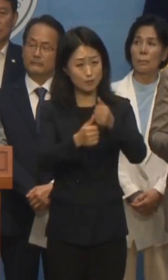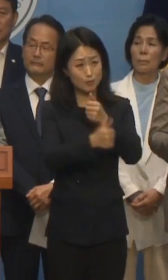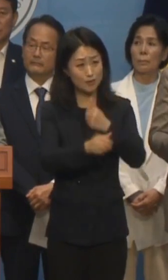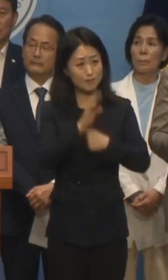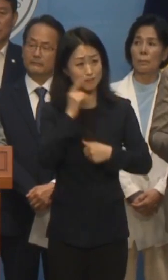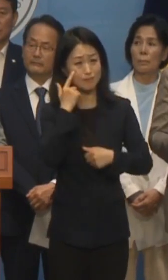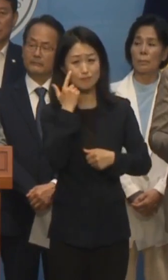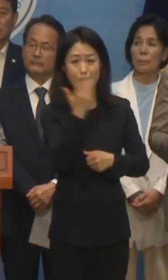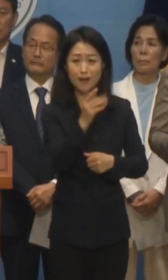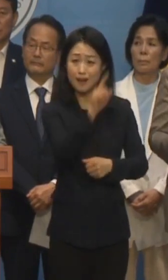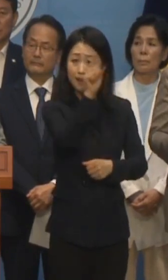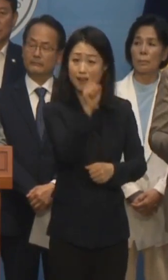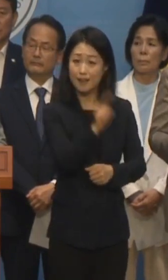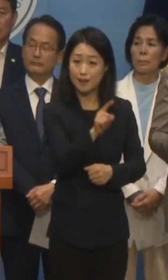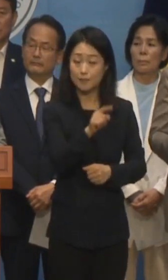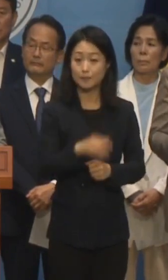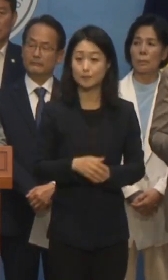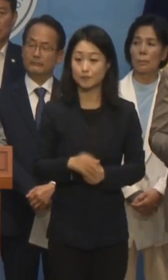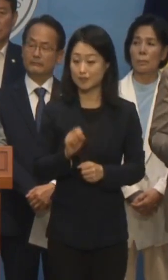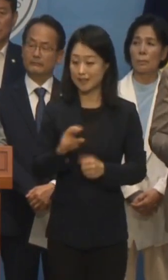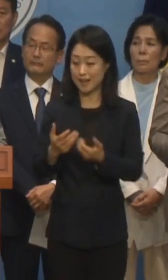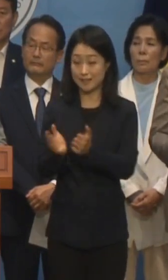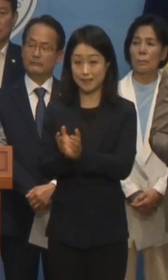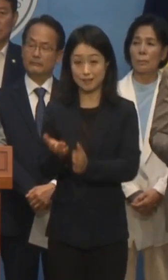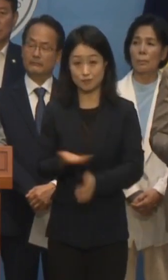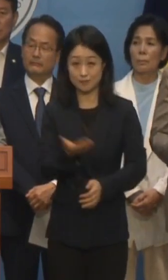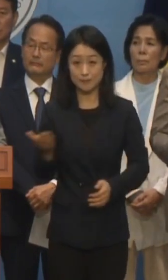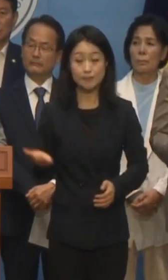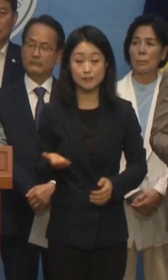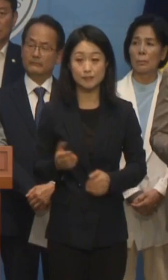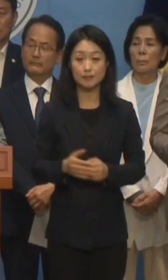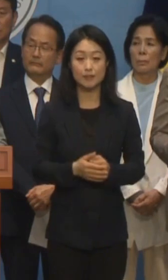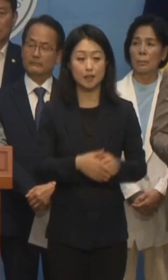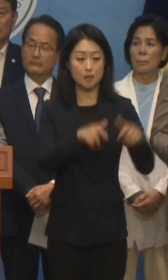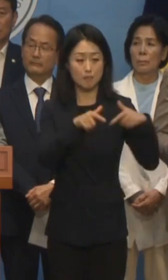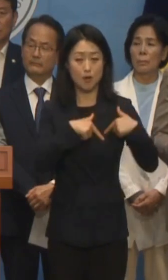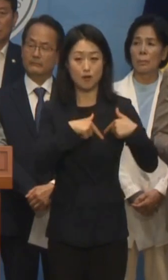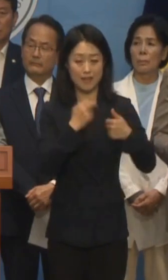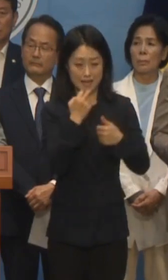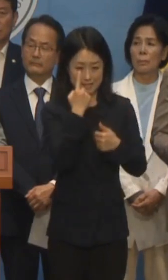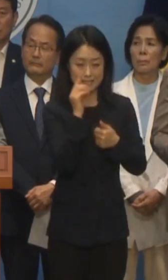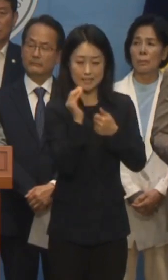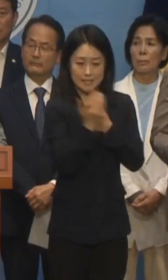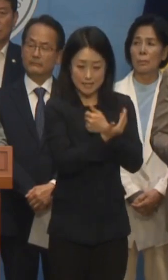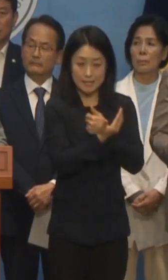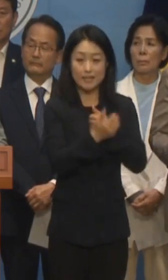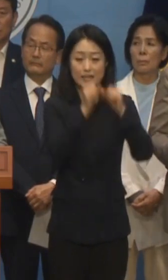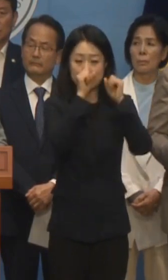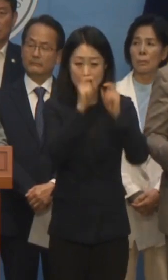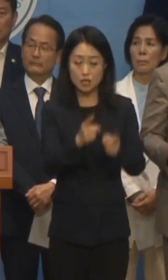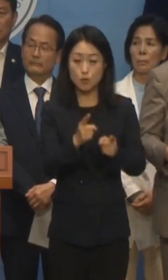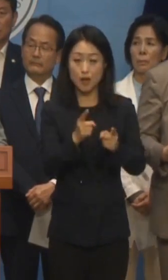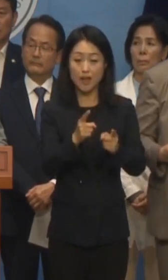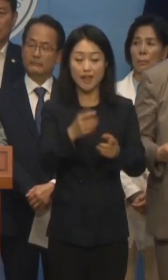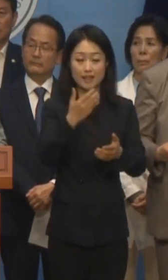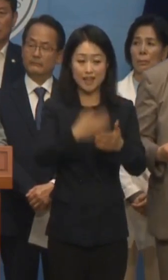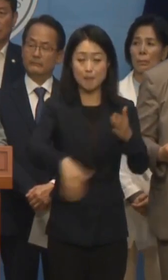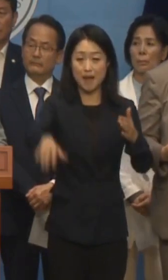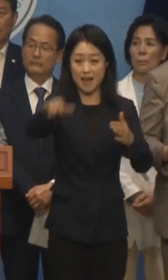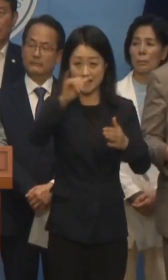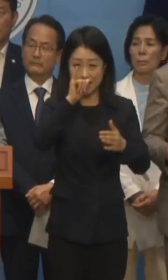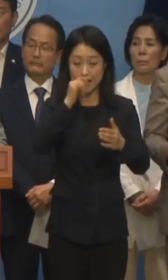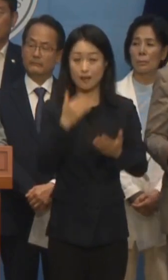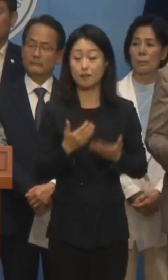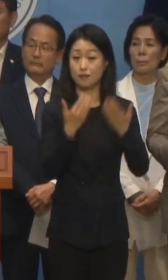지난주에 정무위원회 야3당은 권익위를 향해 권익위의 명예를 지킬 기회가 아직 남아있다는 뜻을 분명히